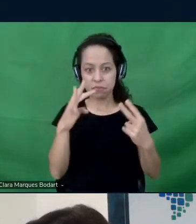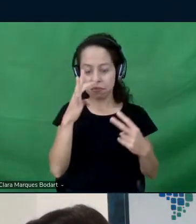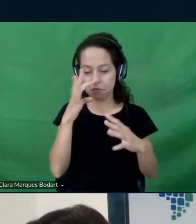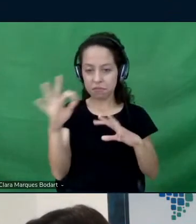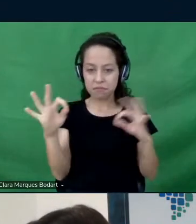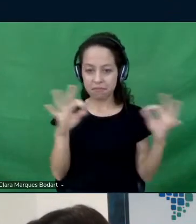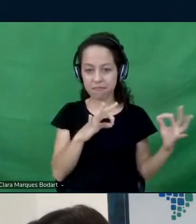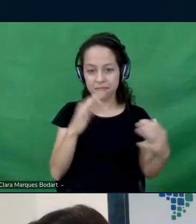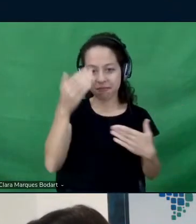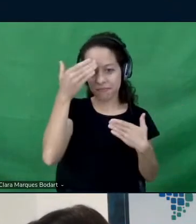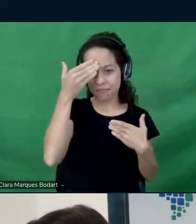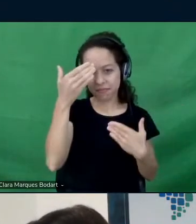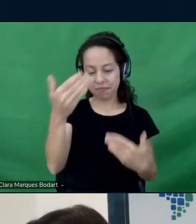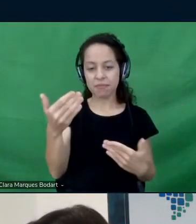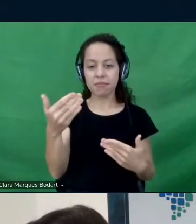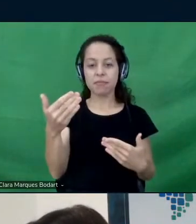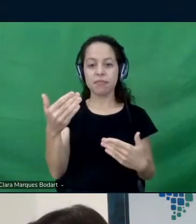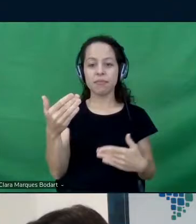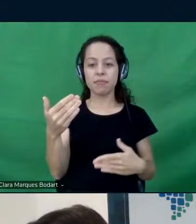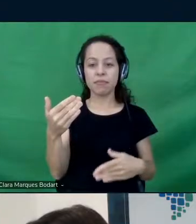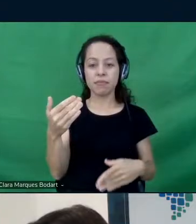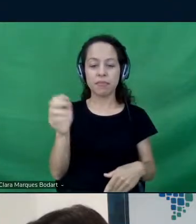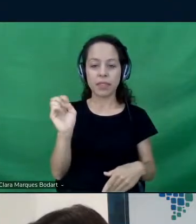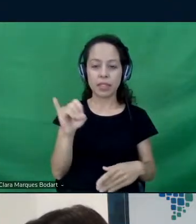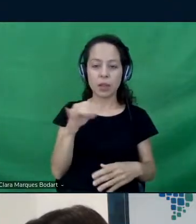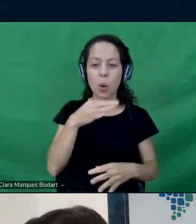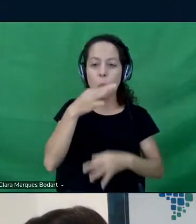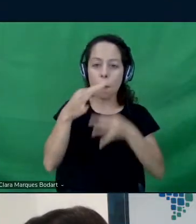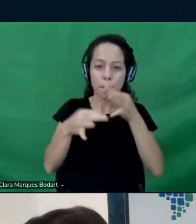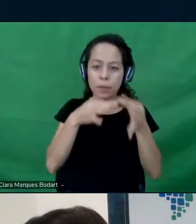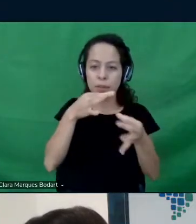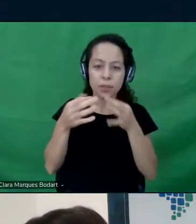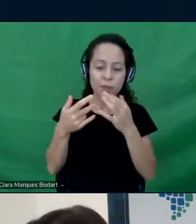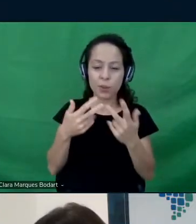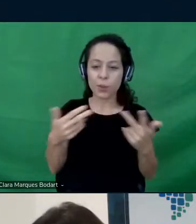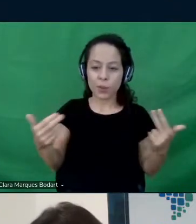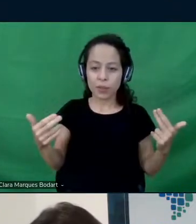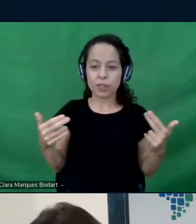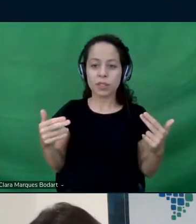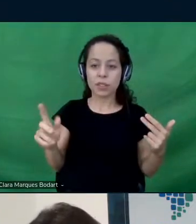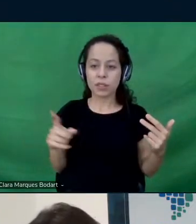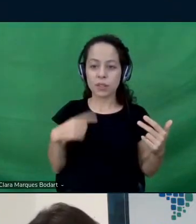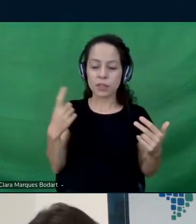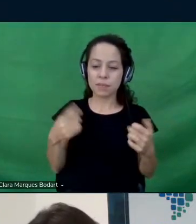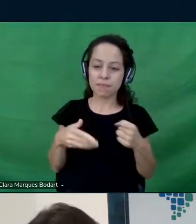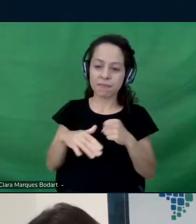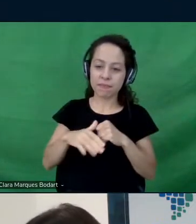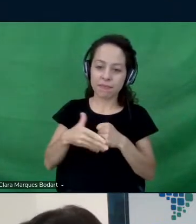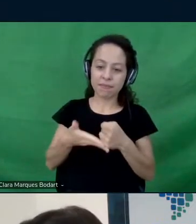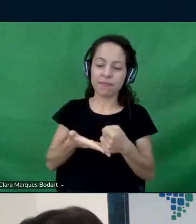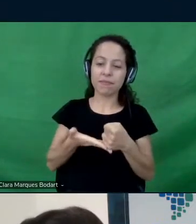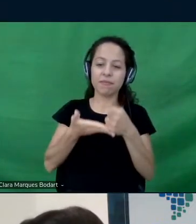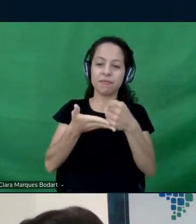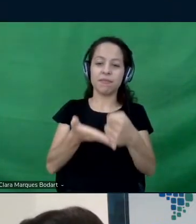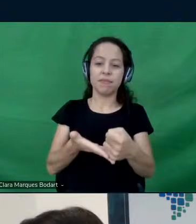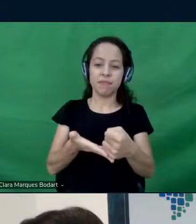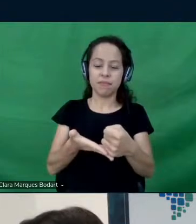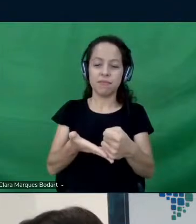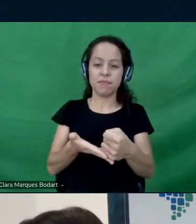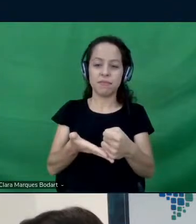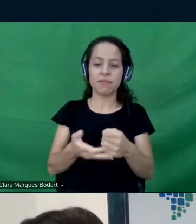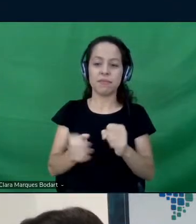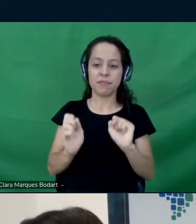fico à disposição para algum comentário, né, alguma coisa que vocês queiram ainda de contribuição que eu possa